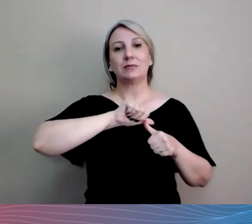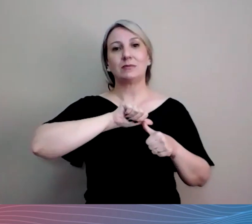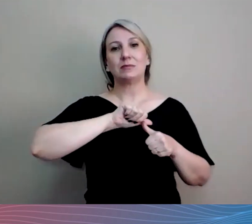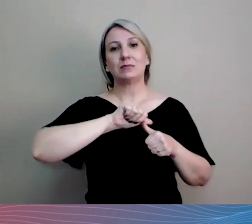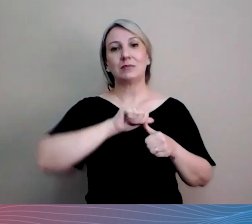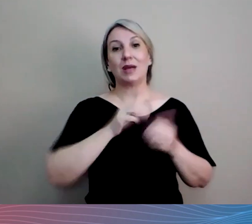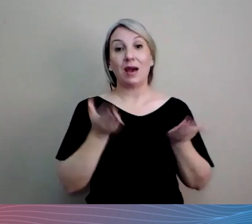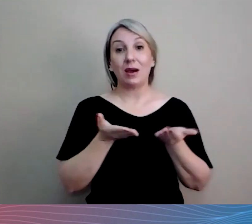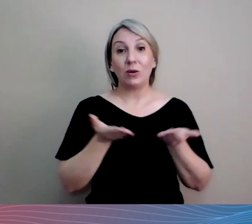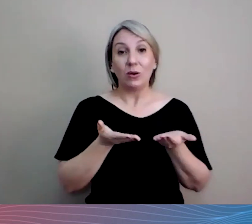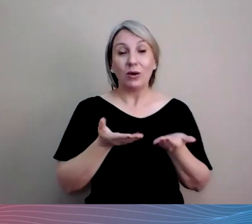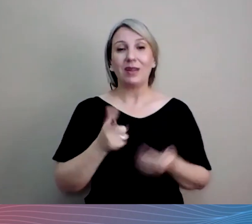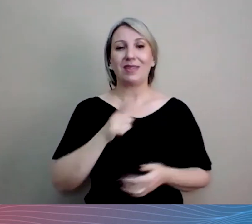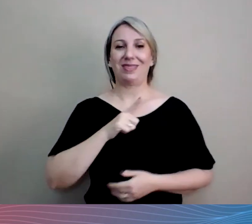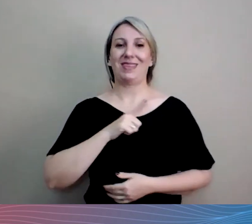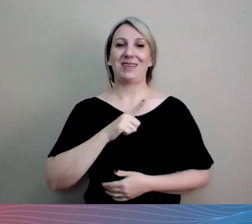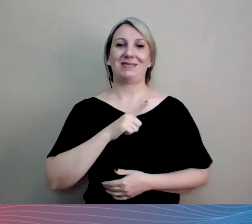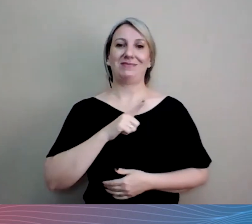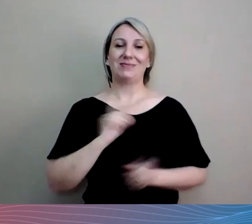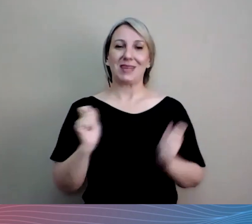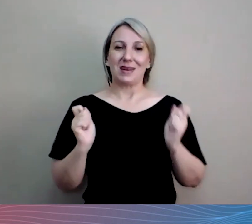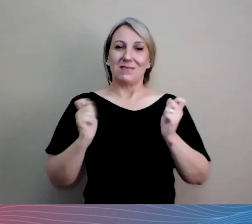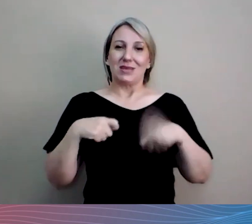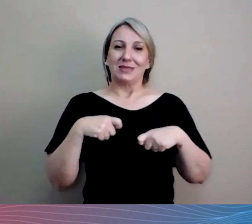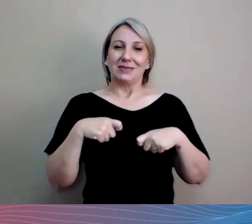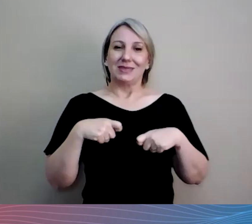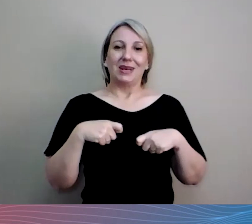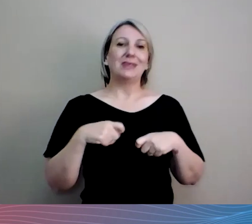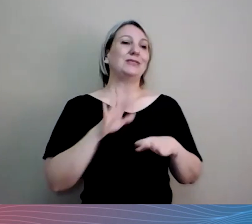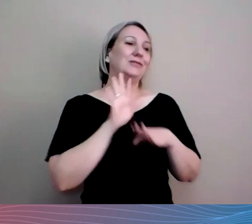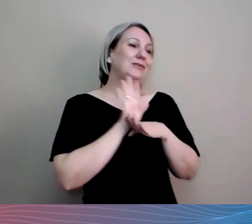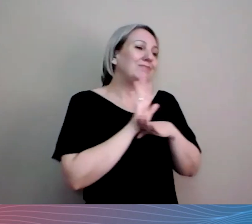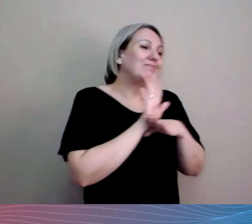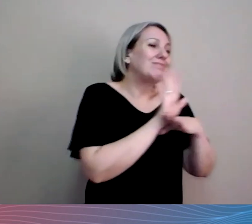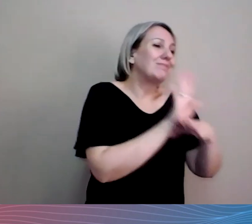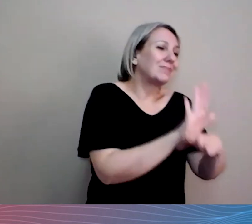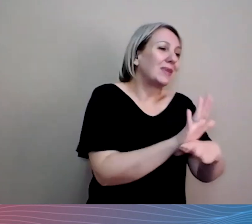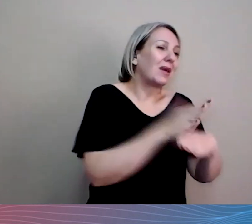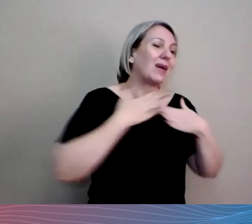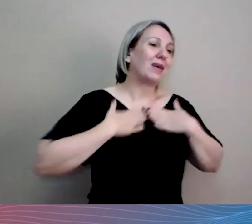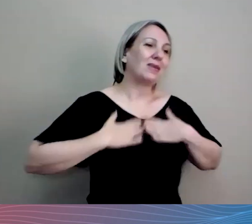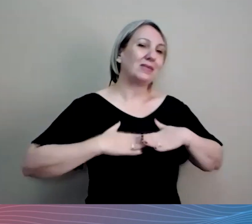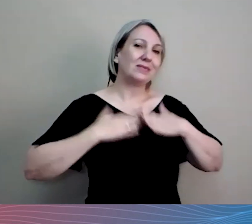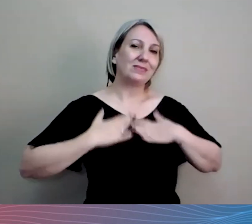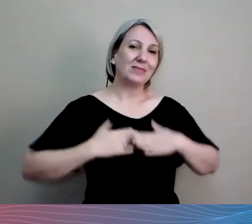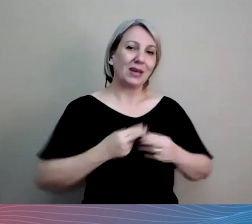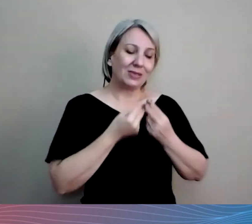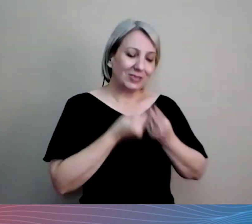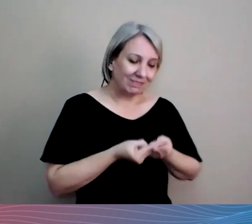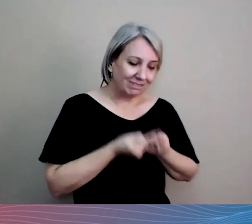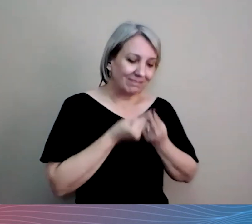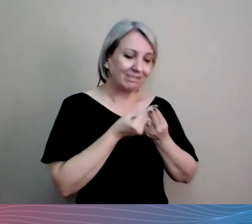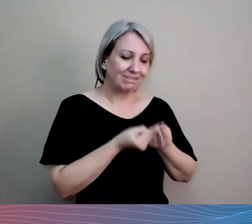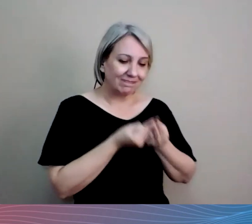me ajudar a ter humildade, mansidão, longanimidade e suportar-nos